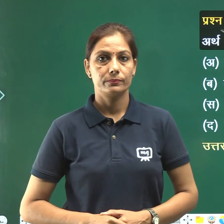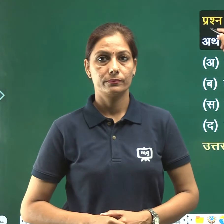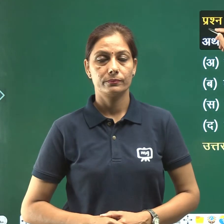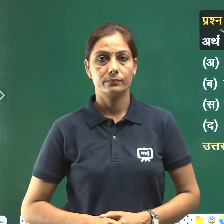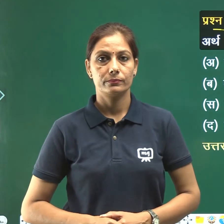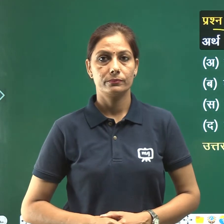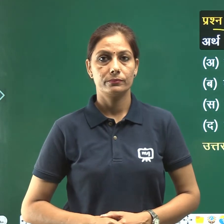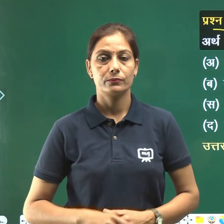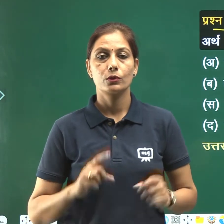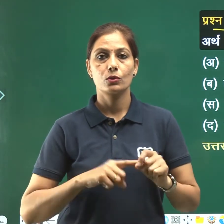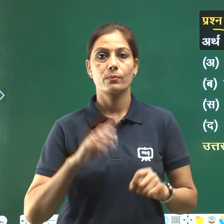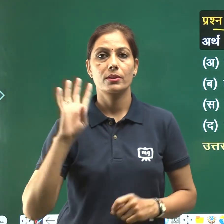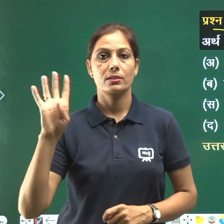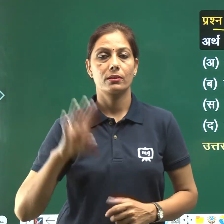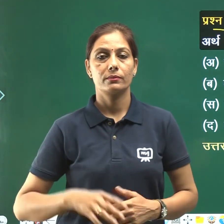प्रश्न 4,